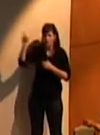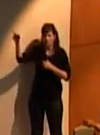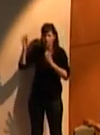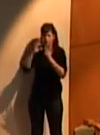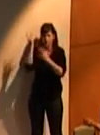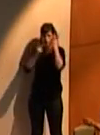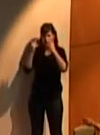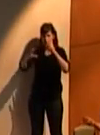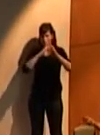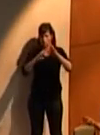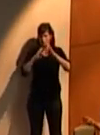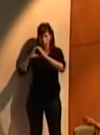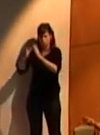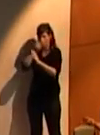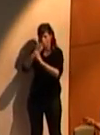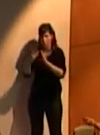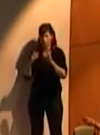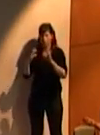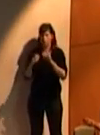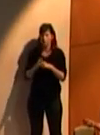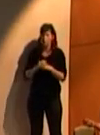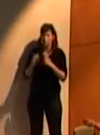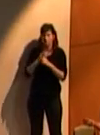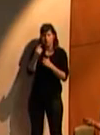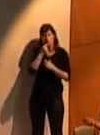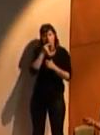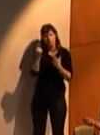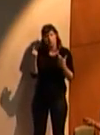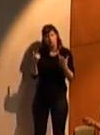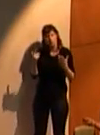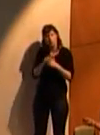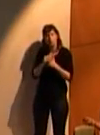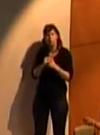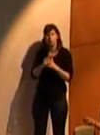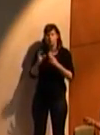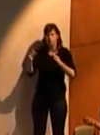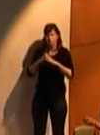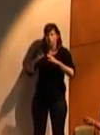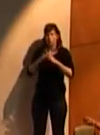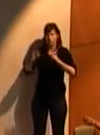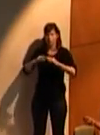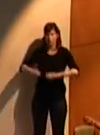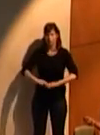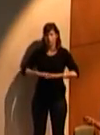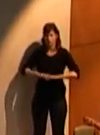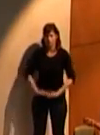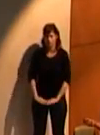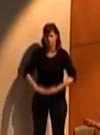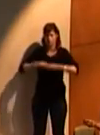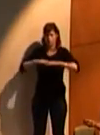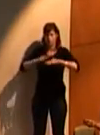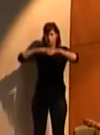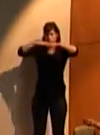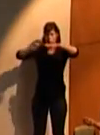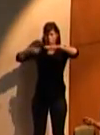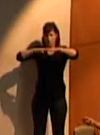visuelle entre les personnes. Donc, on va travailler voilà, sur des espaces, des hauteurs de garde-corps ou des transparences qui vont permettre systématiquement